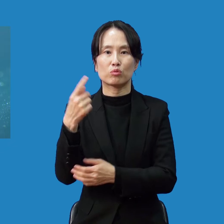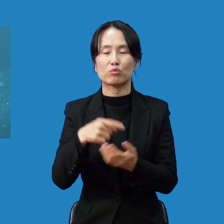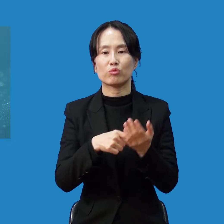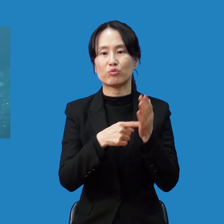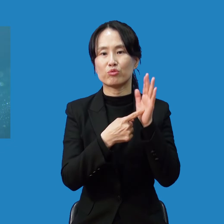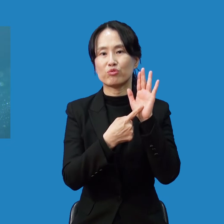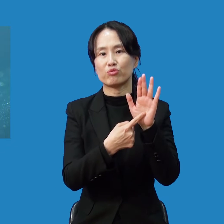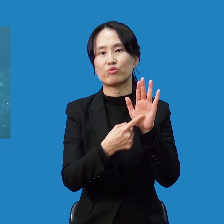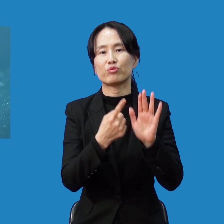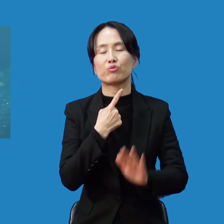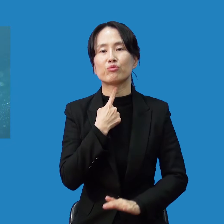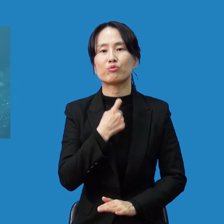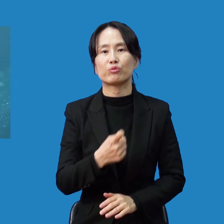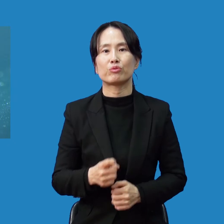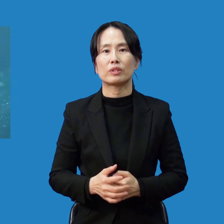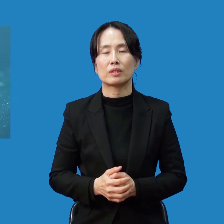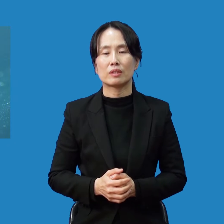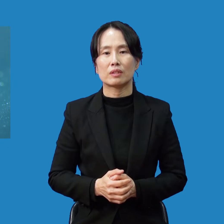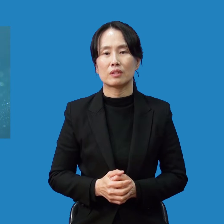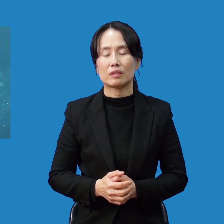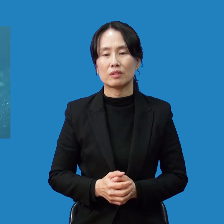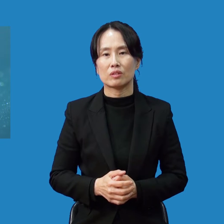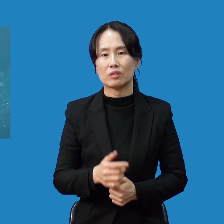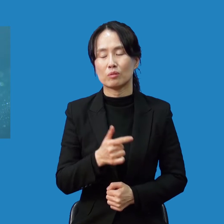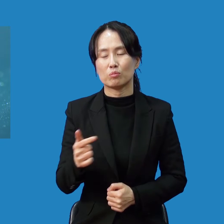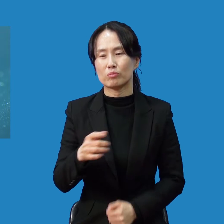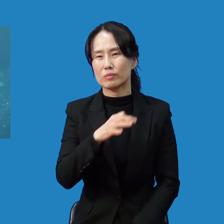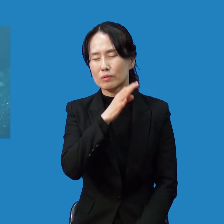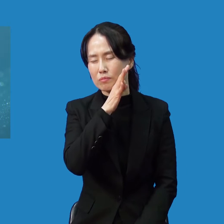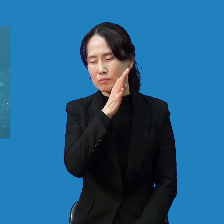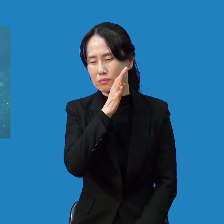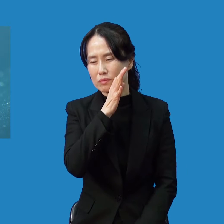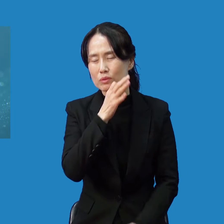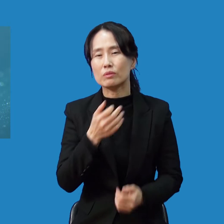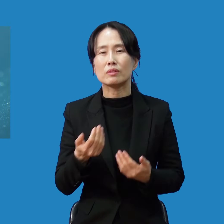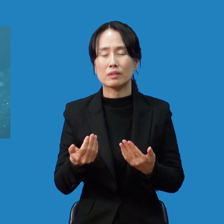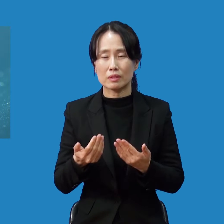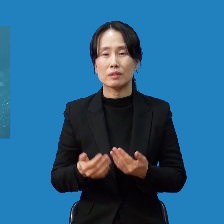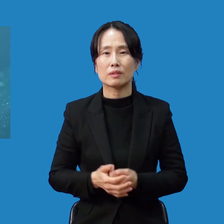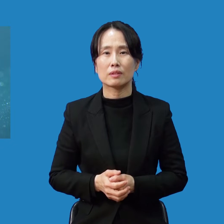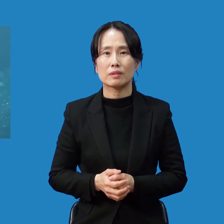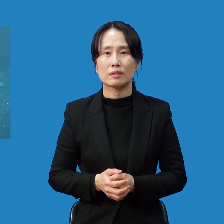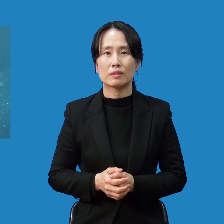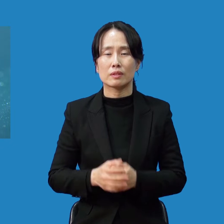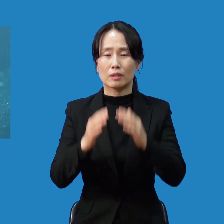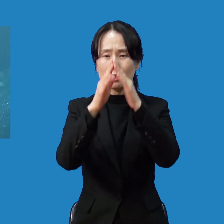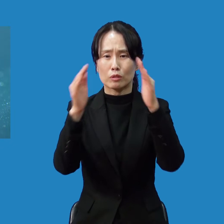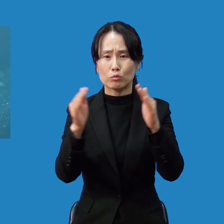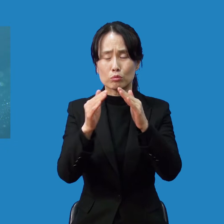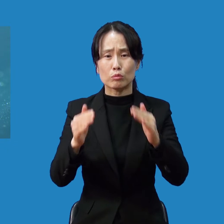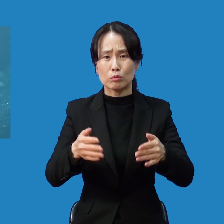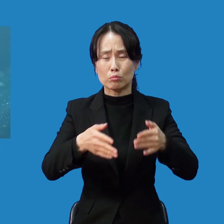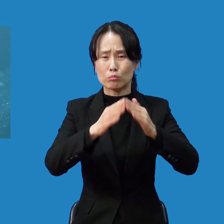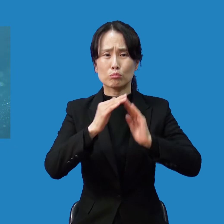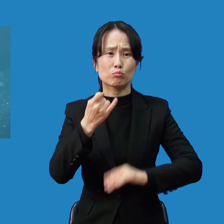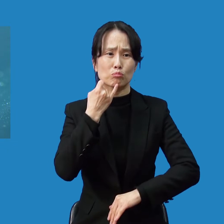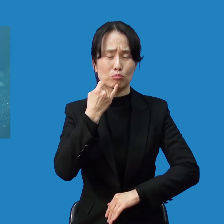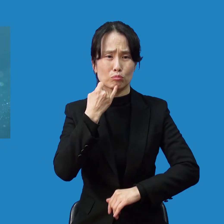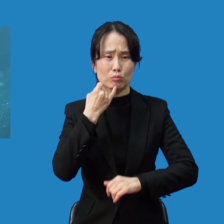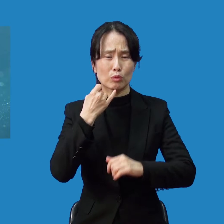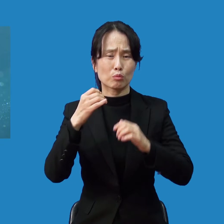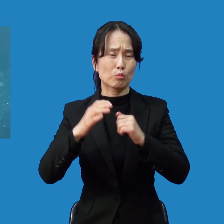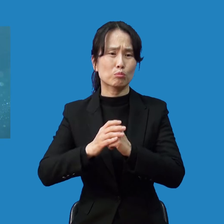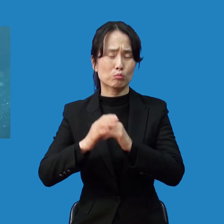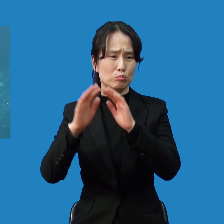기사로 나기도 했습니다. 얼마나 창피스러운 일입니까? 트리를 세우면 어떻고 안